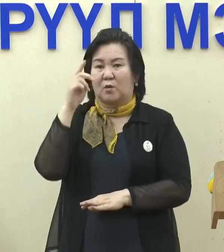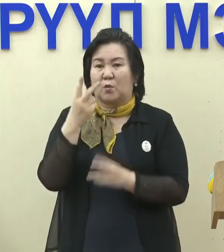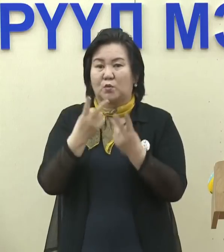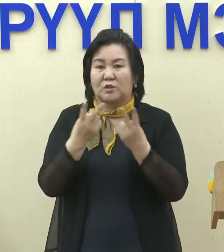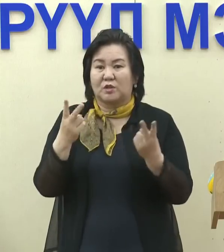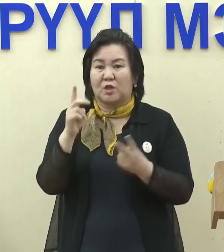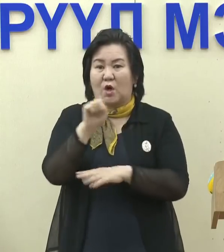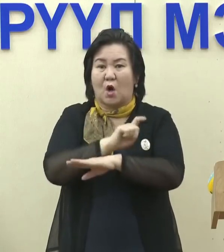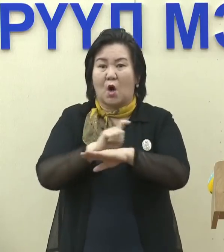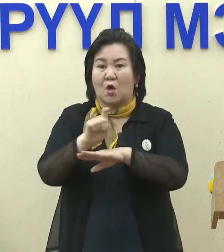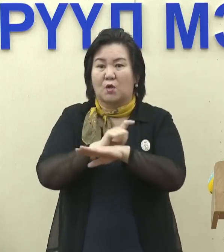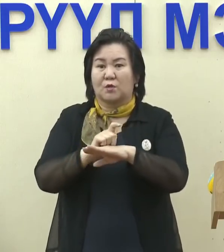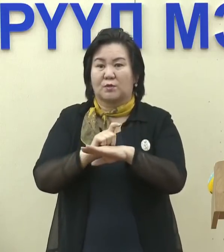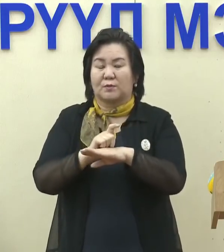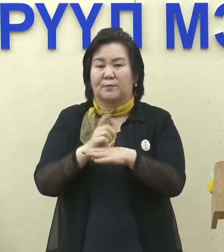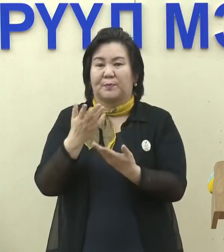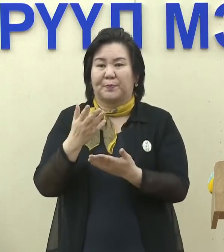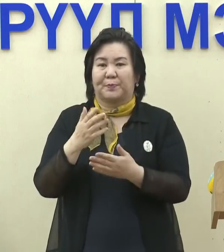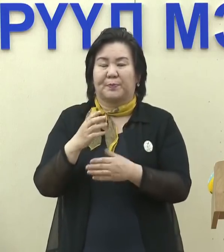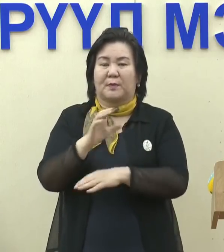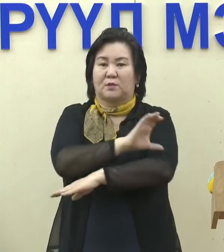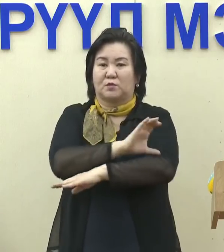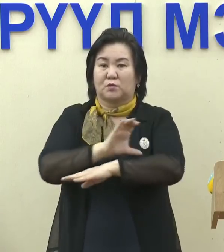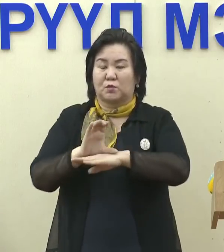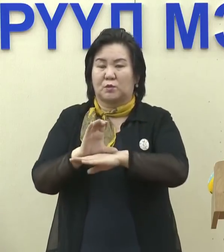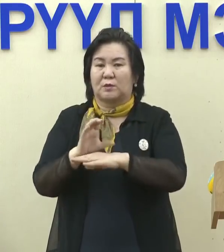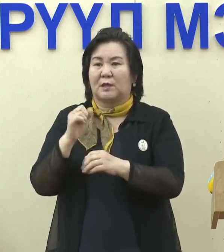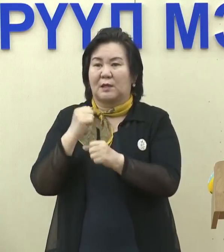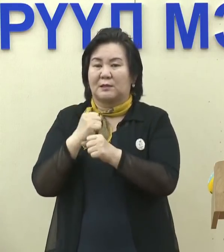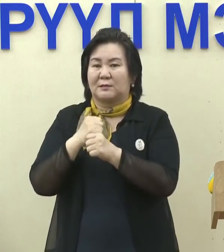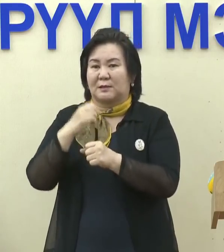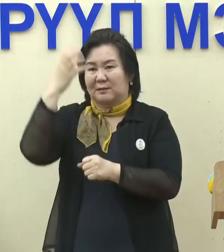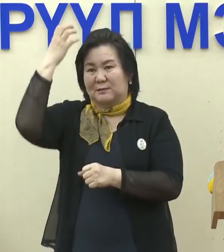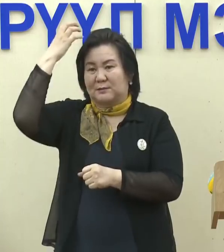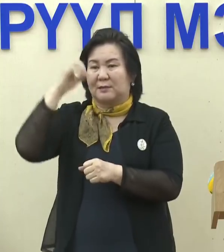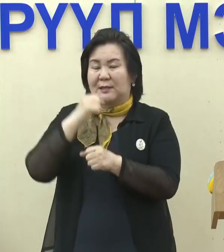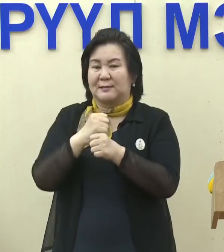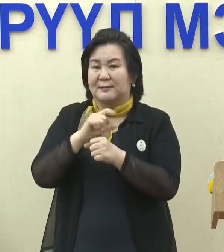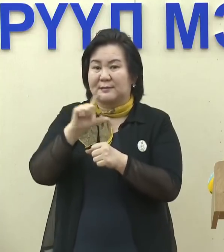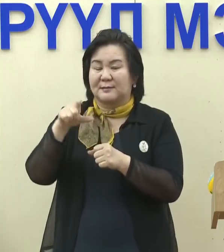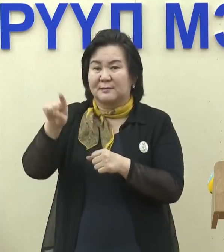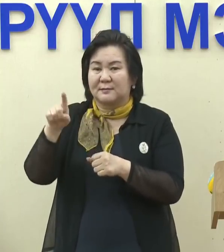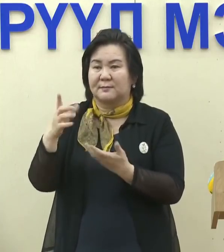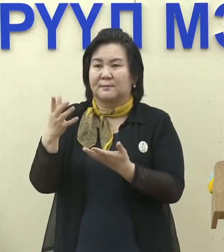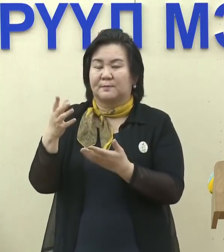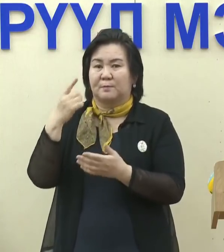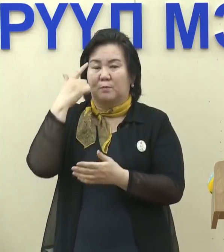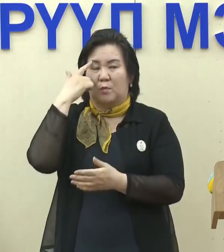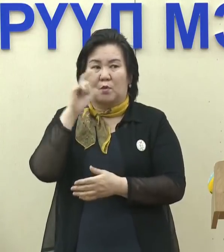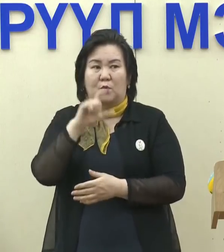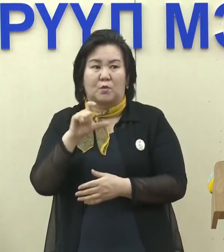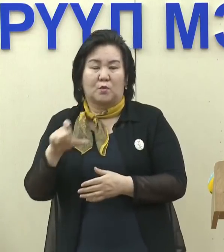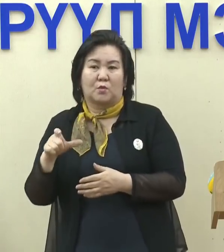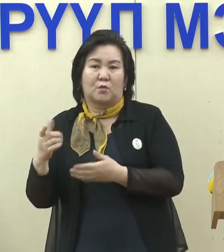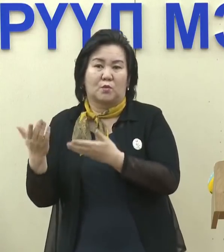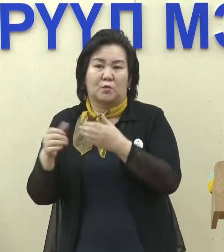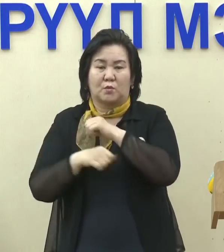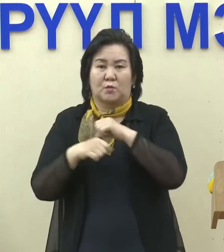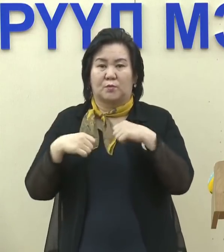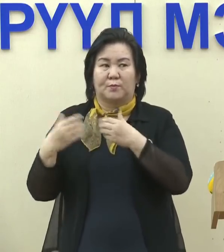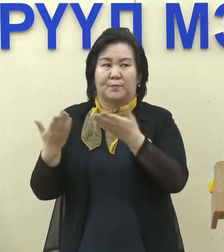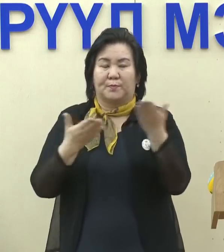хорооны тухайн цахим хурлд оролцсон албан төрийн албан хаагчд бол энэ Монголын ард түмэн энэ хүнд